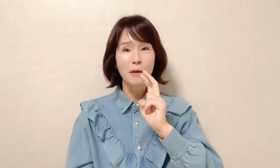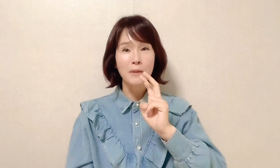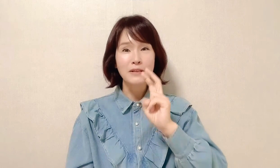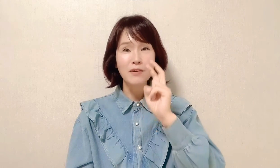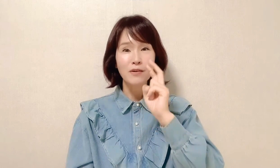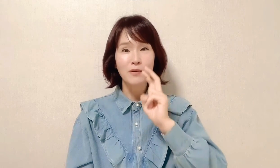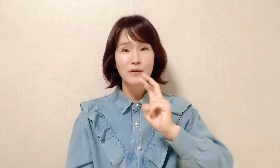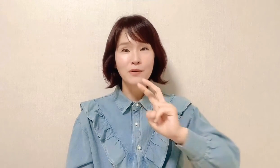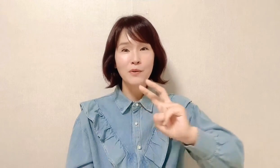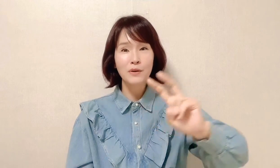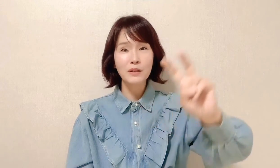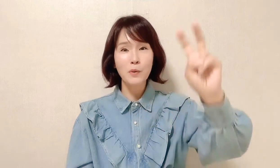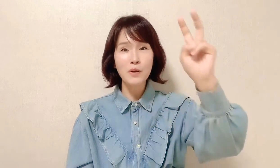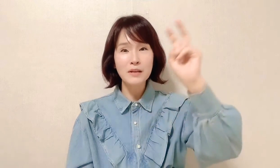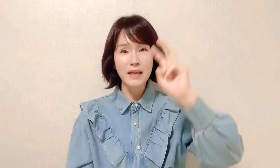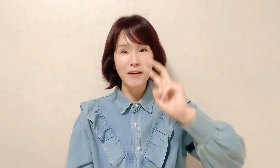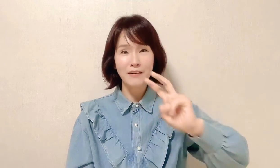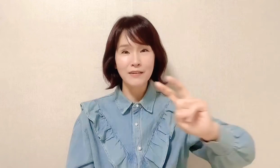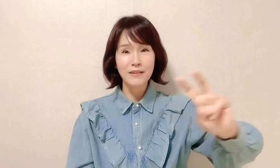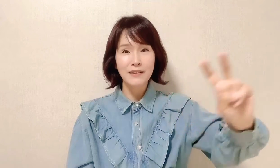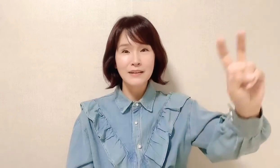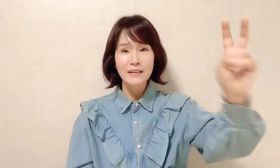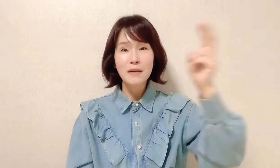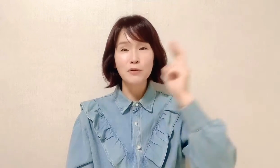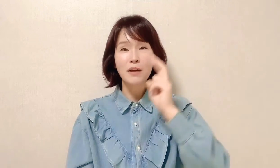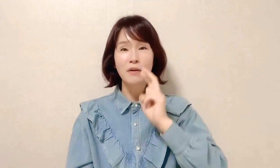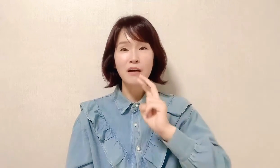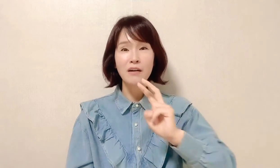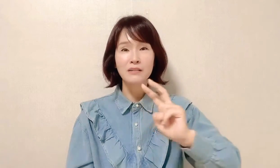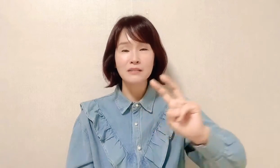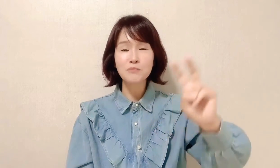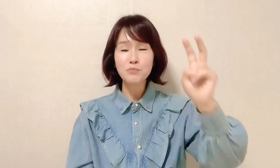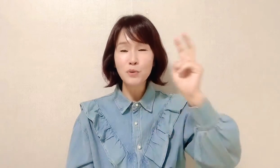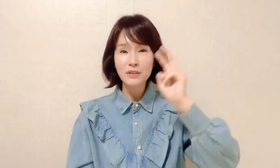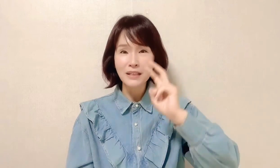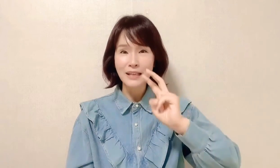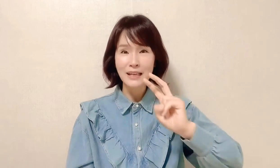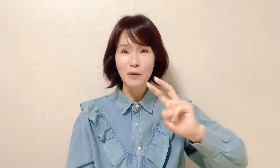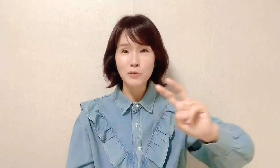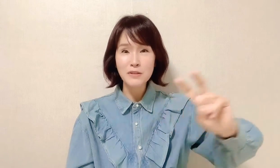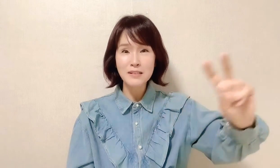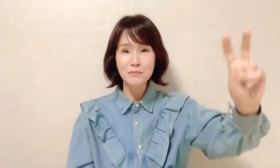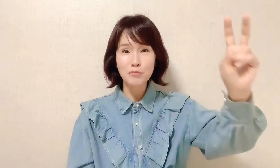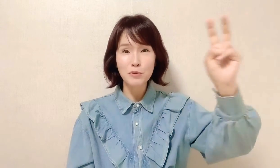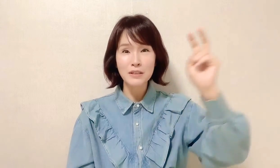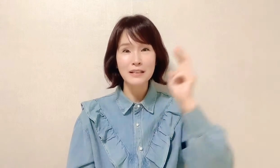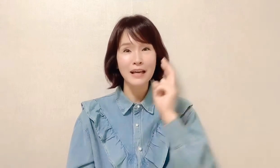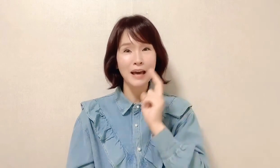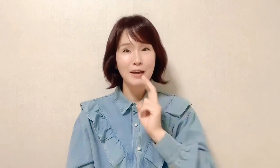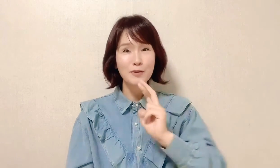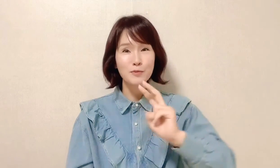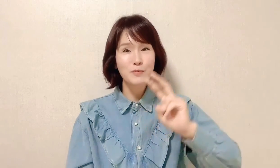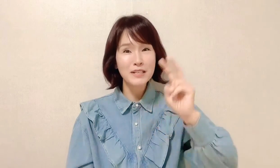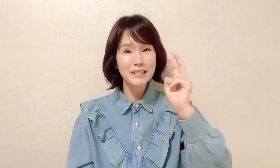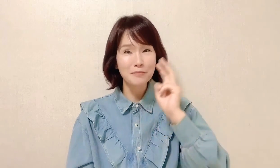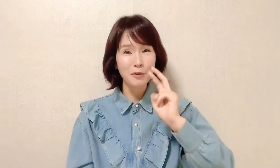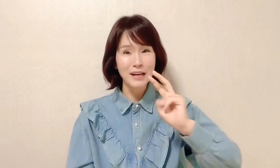옆에서 이렇게 돌리세요. 이게 뭐냐면 음표들이 오선지에서 음표들이 이렇게 움직이는 모양이